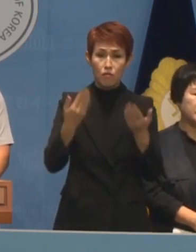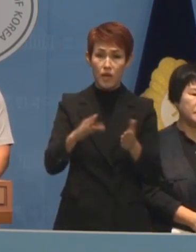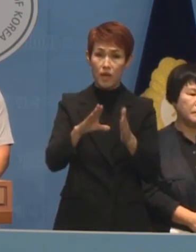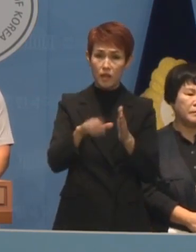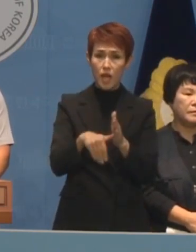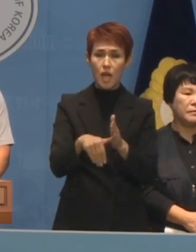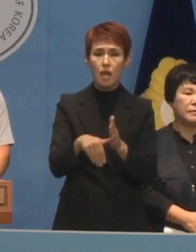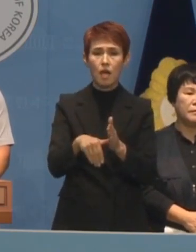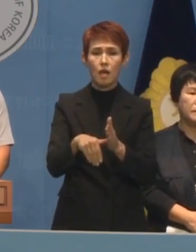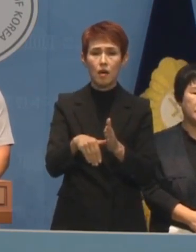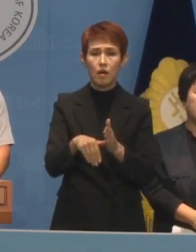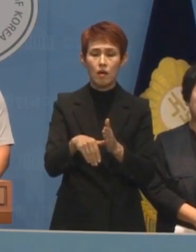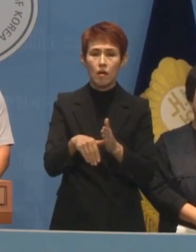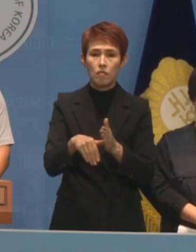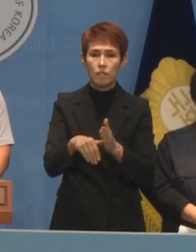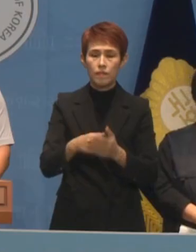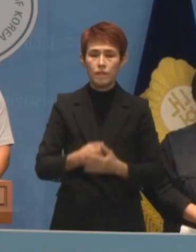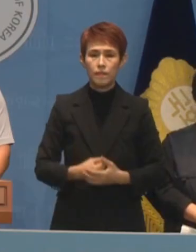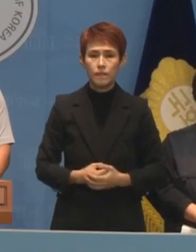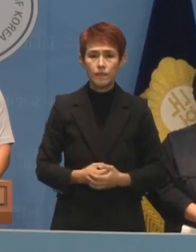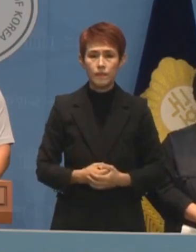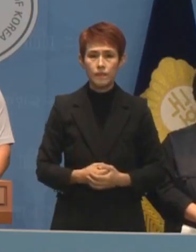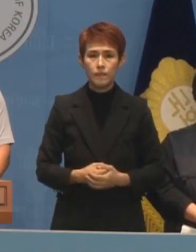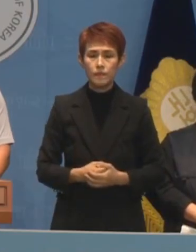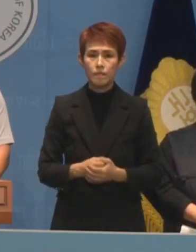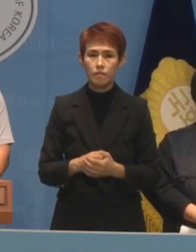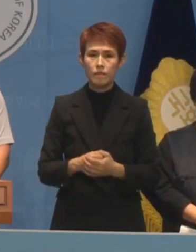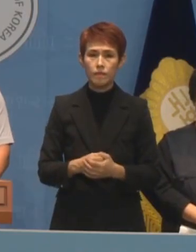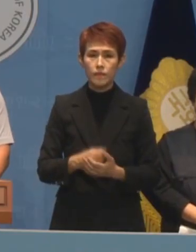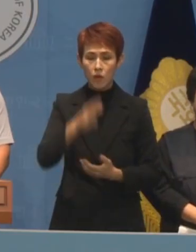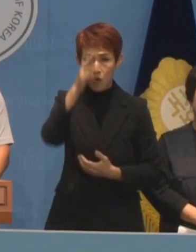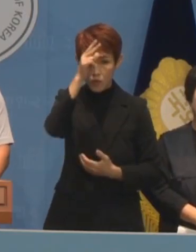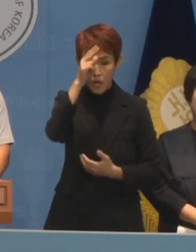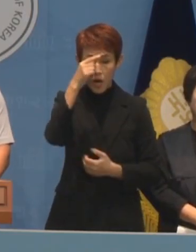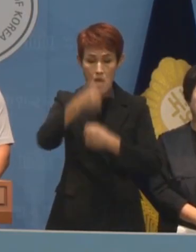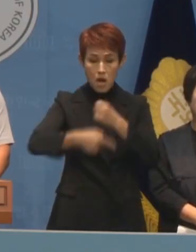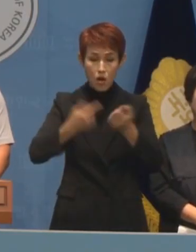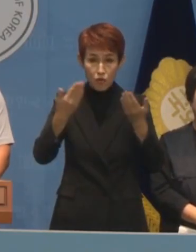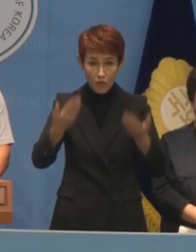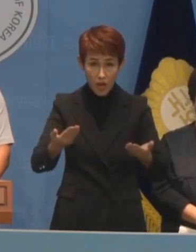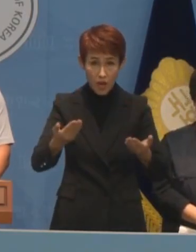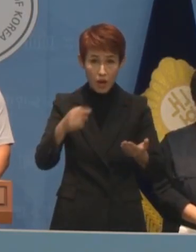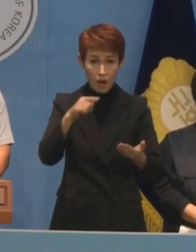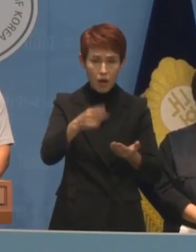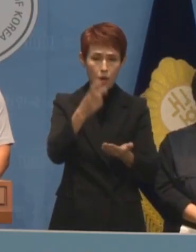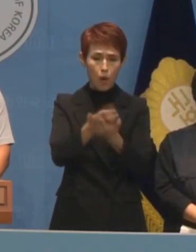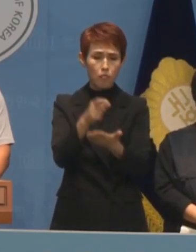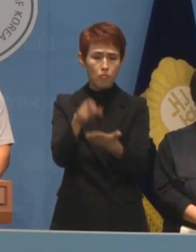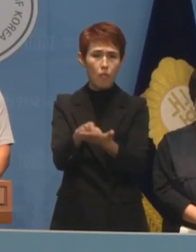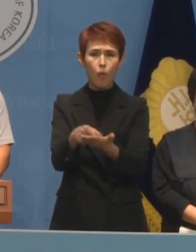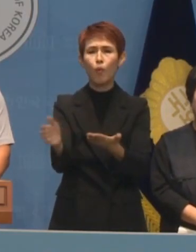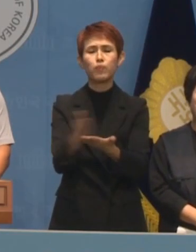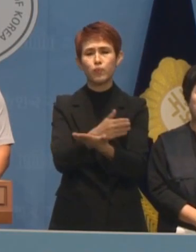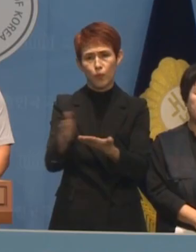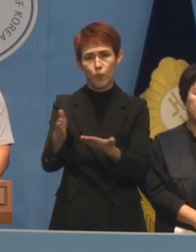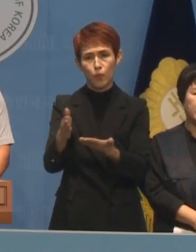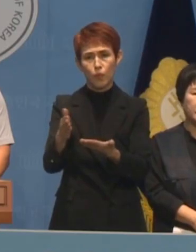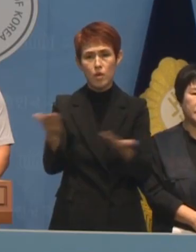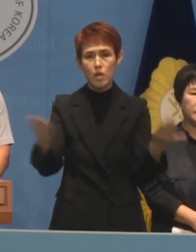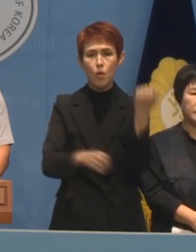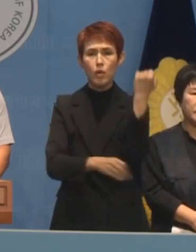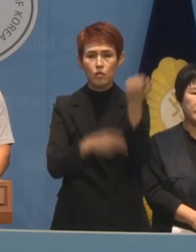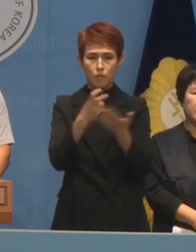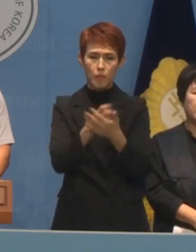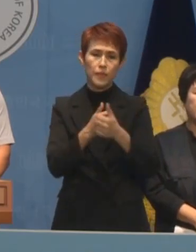한계를 소진하여 연가를 사용하고 있었습니다. 청원경찰의 연가에 대해서는 청원경찰법에 따로 규정되어 있지 않아 근로기준법이